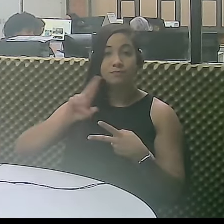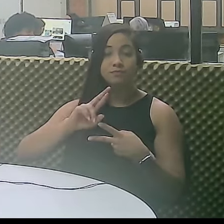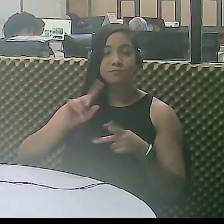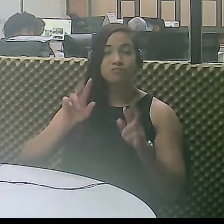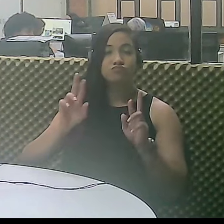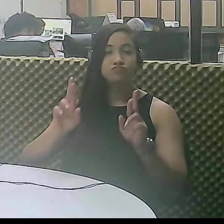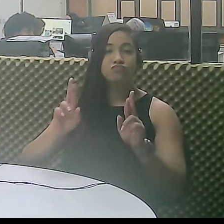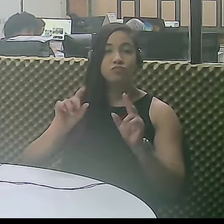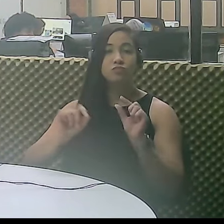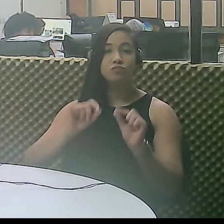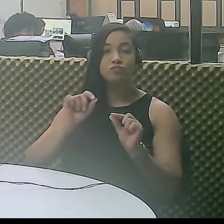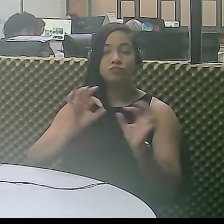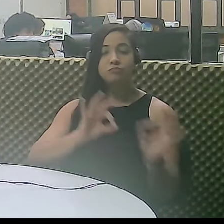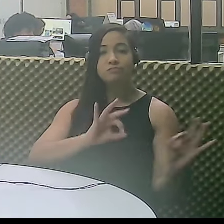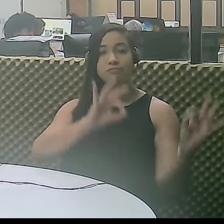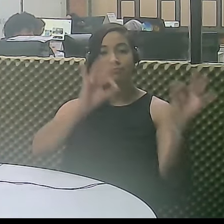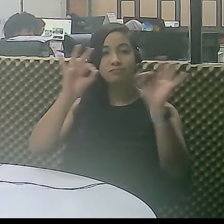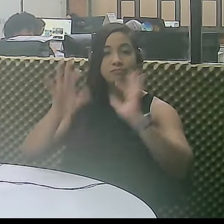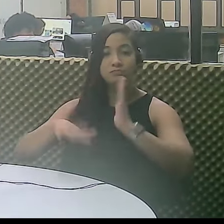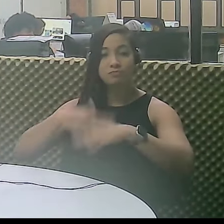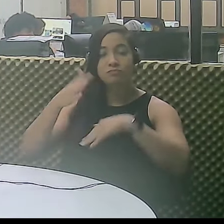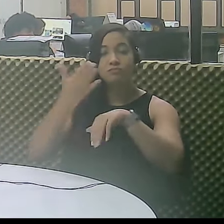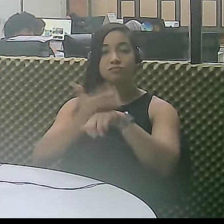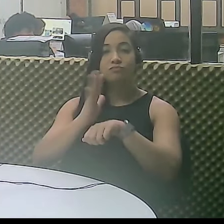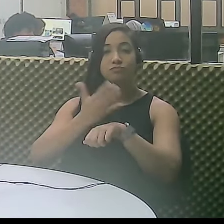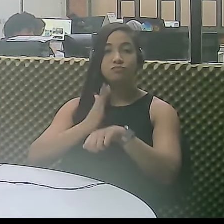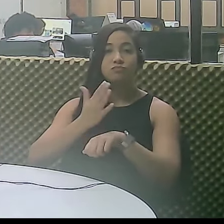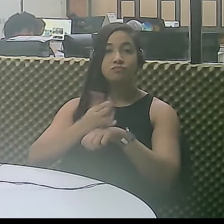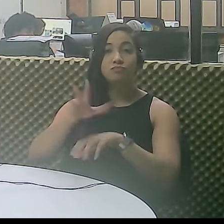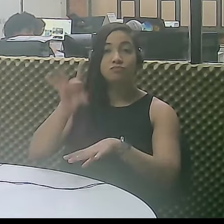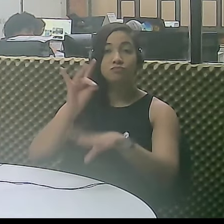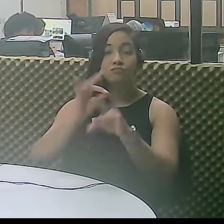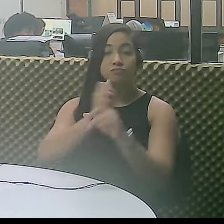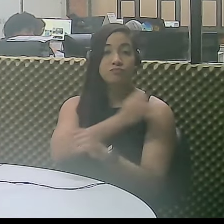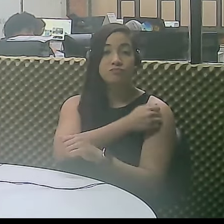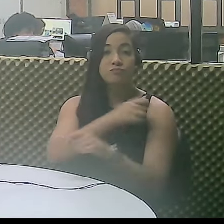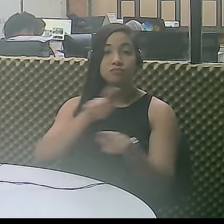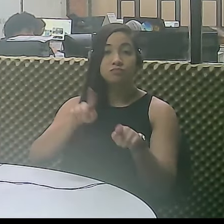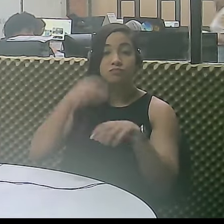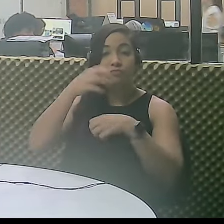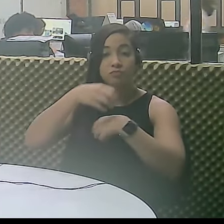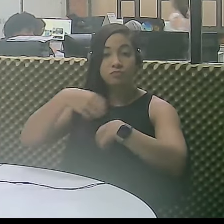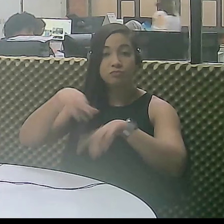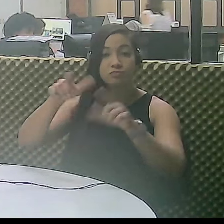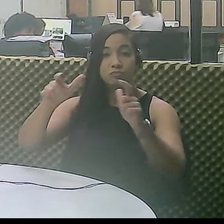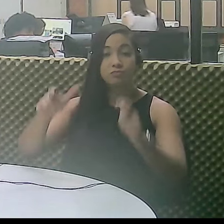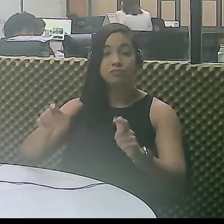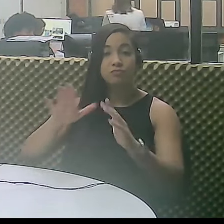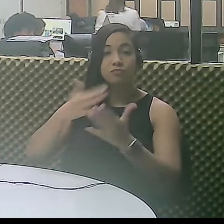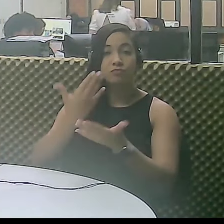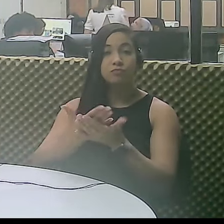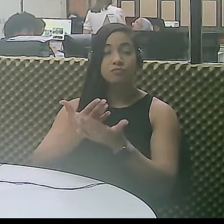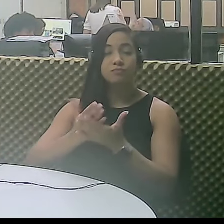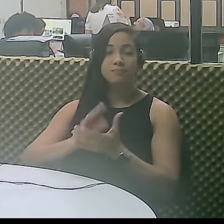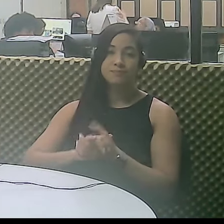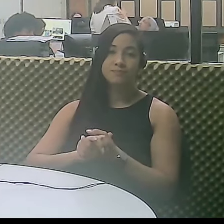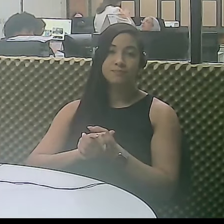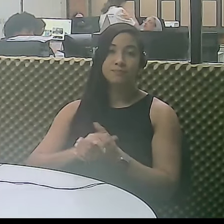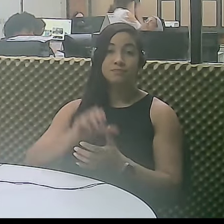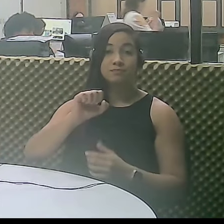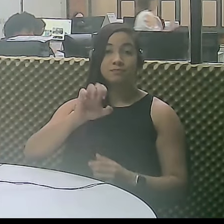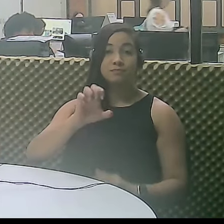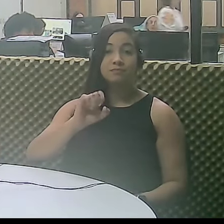ficou responsável pelo acompanhamento das atividades, seleção dos alunos e transporte para o local das aulas. Já o